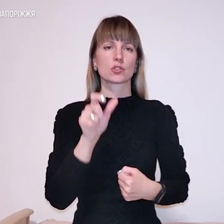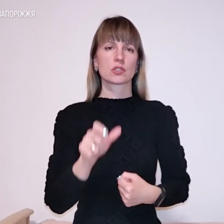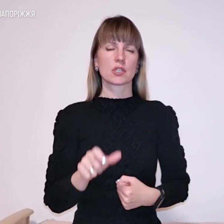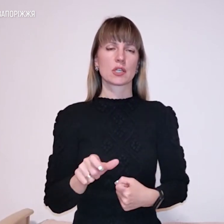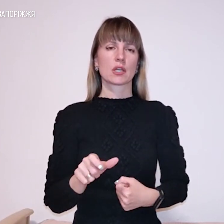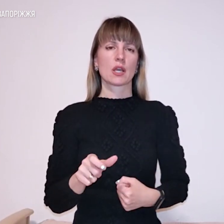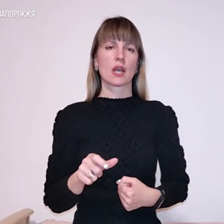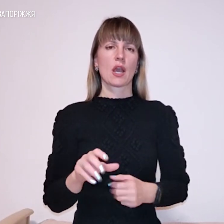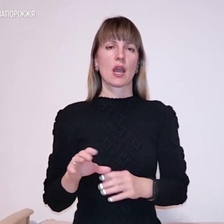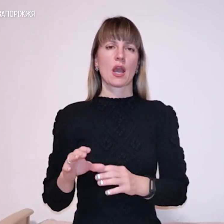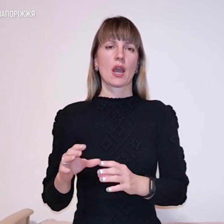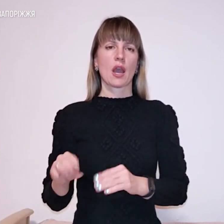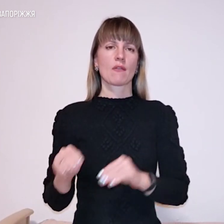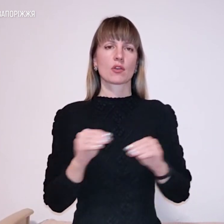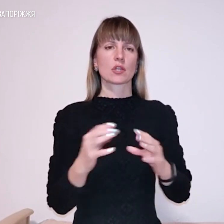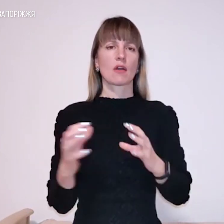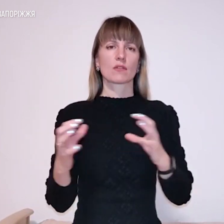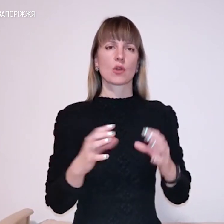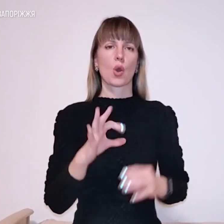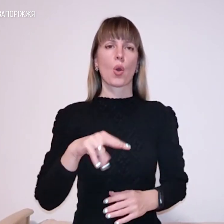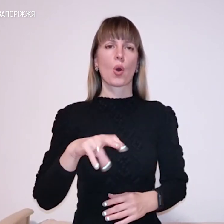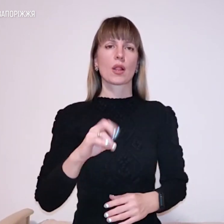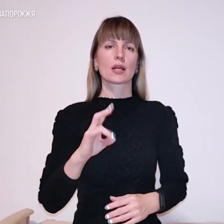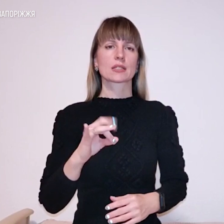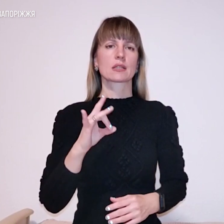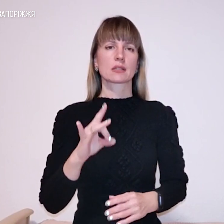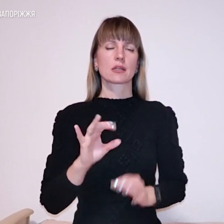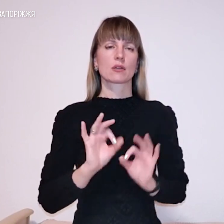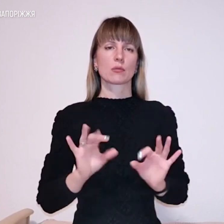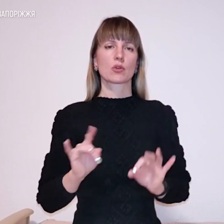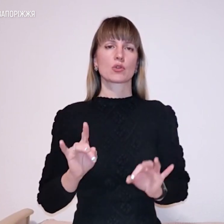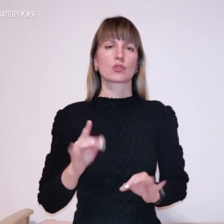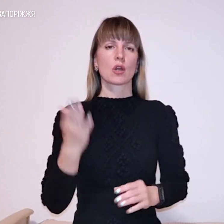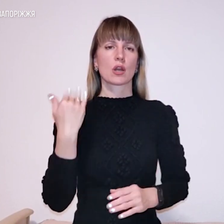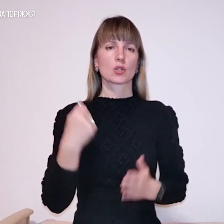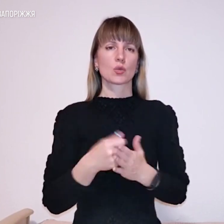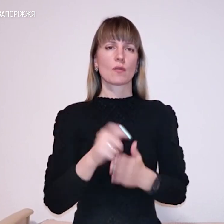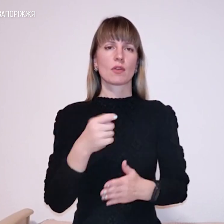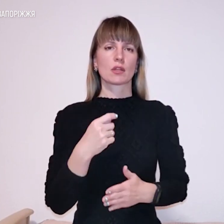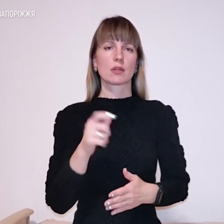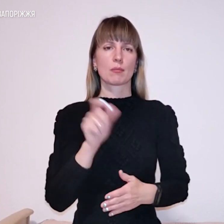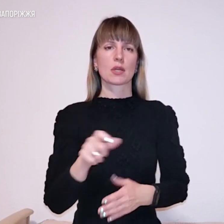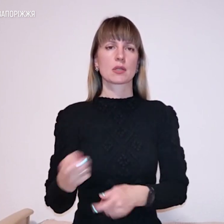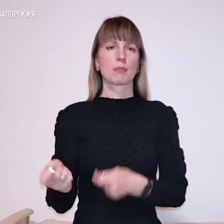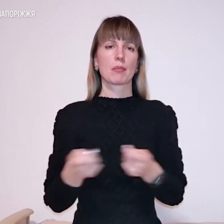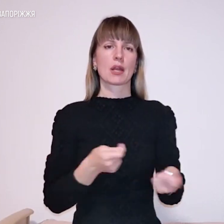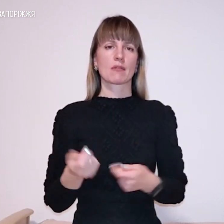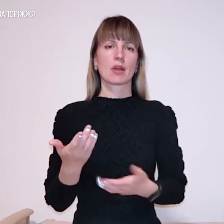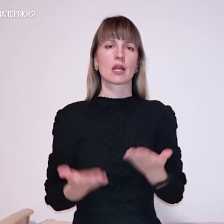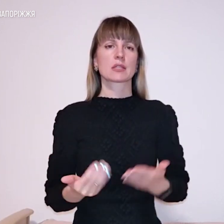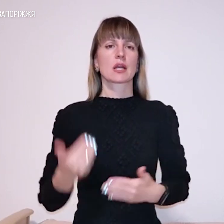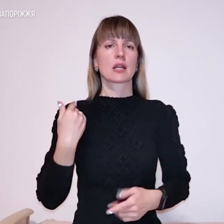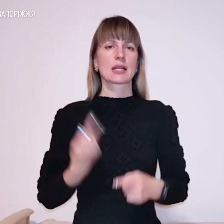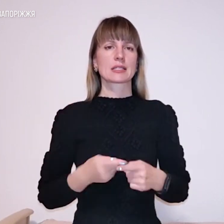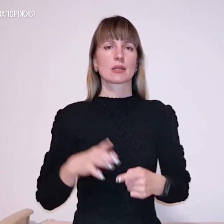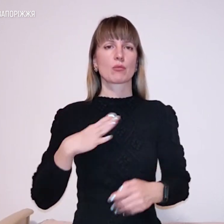автобуса Олександр розповідає, до війни займався пасажироперевезеннями. Але якщо раніше це була професія, то зараз